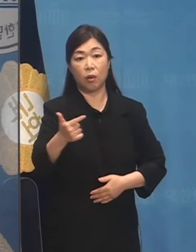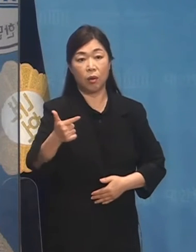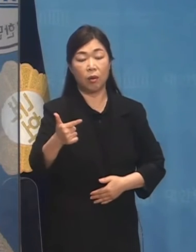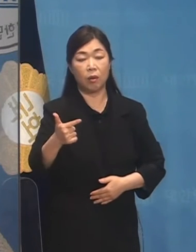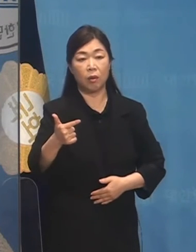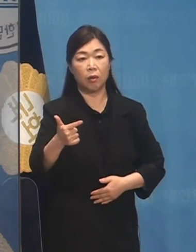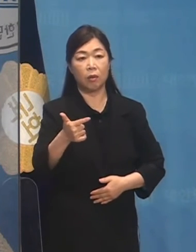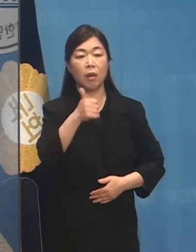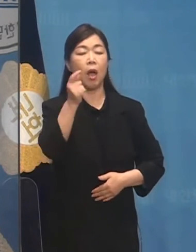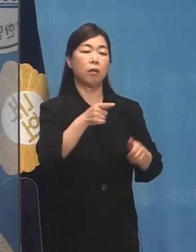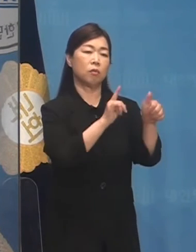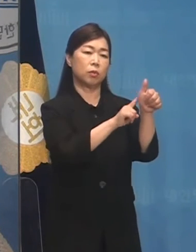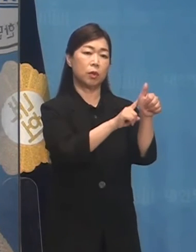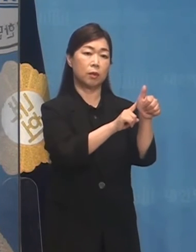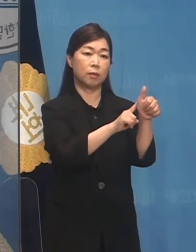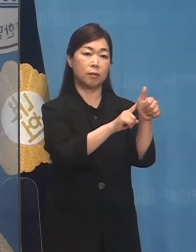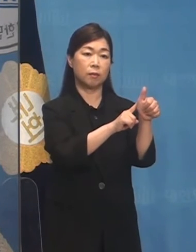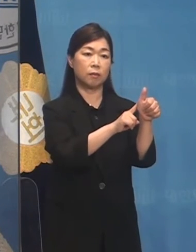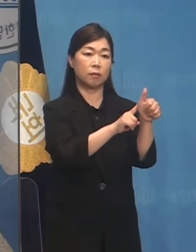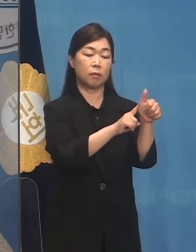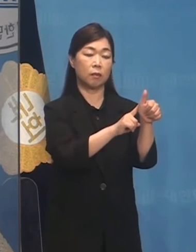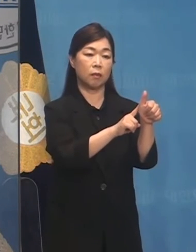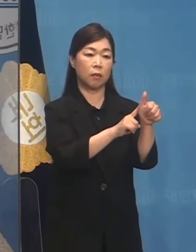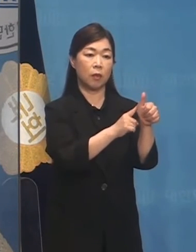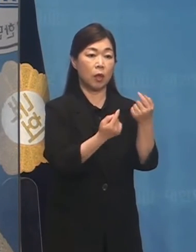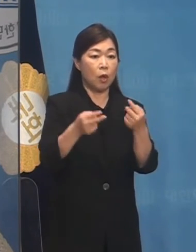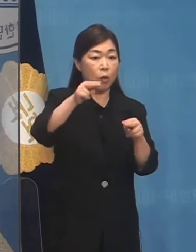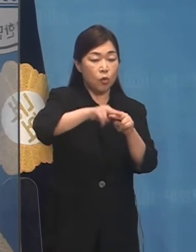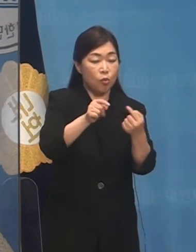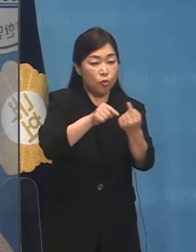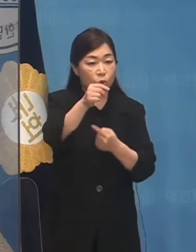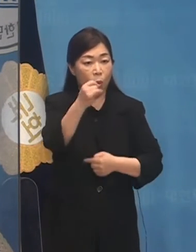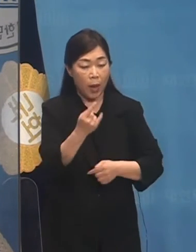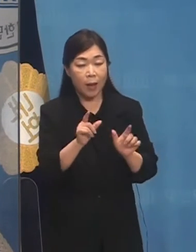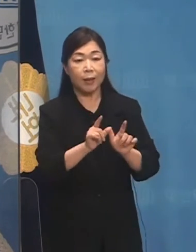한덕수 후보자는 청문회 당일날